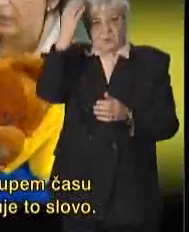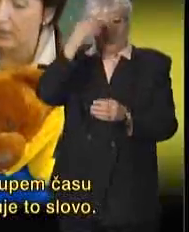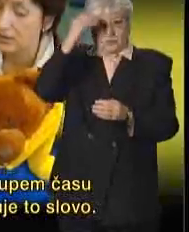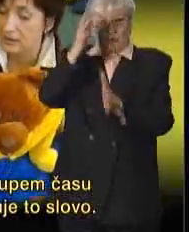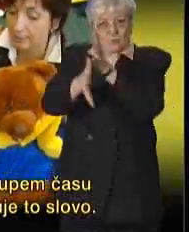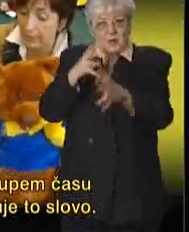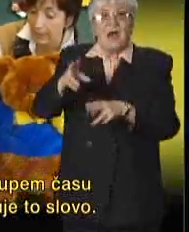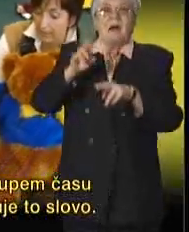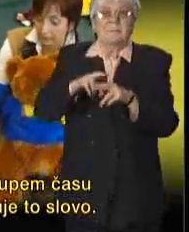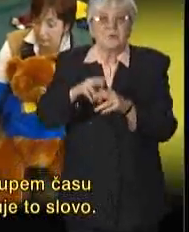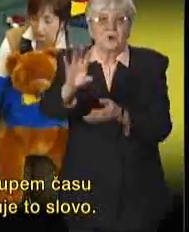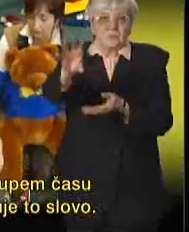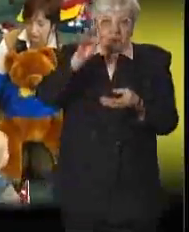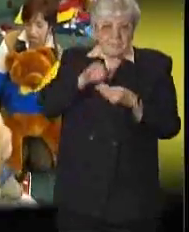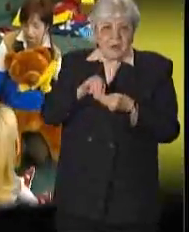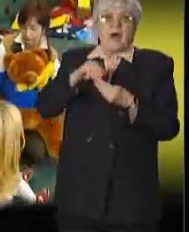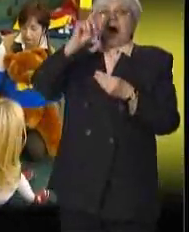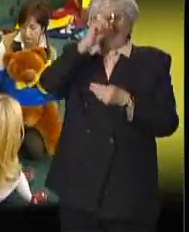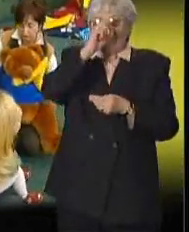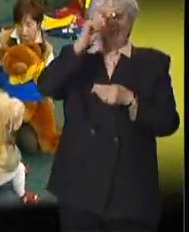času se prostě zapamatuje to slovo.